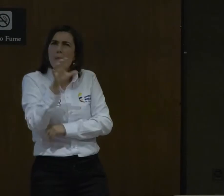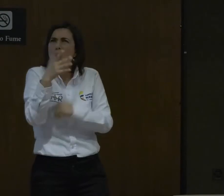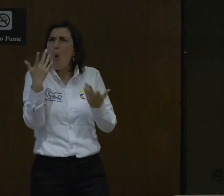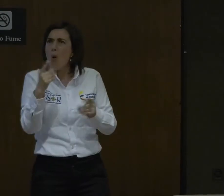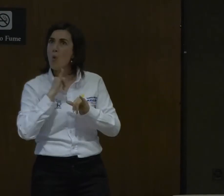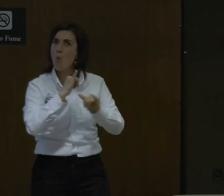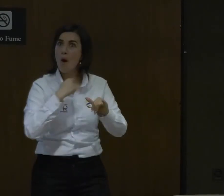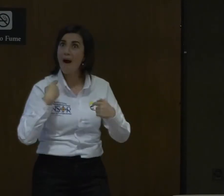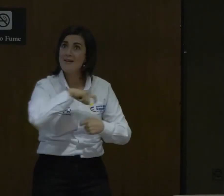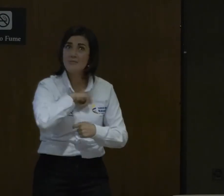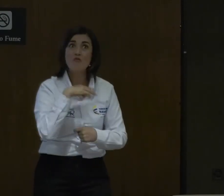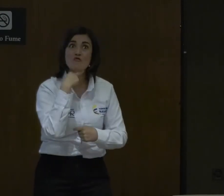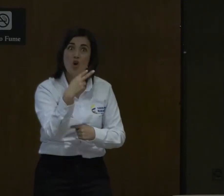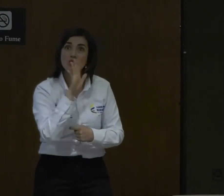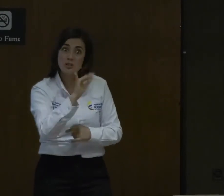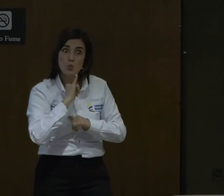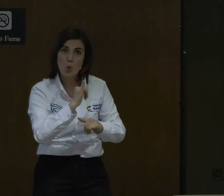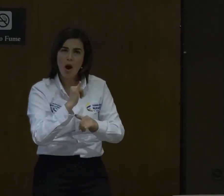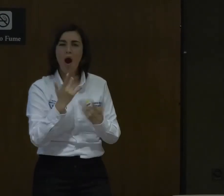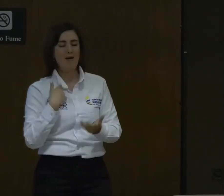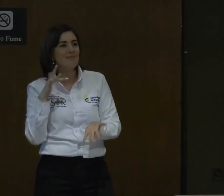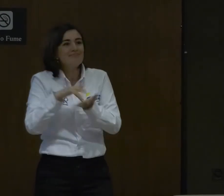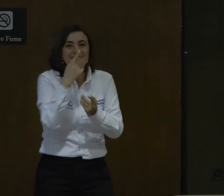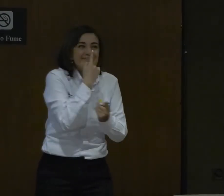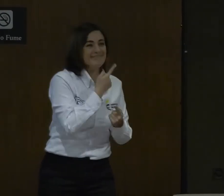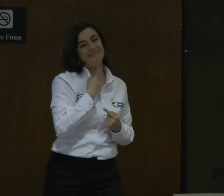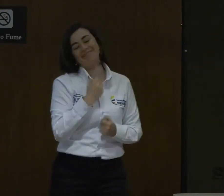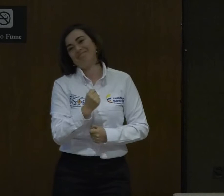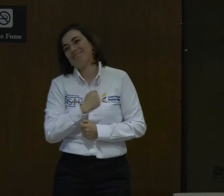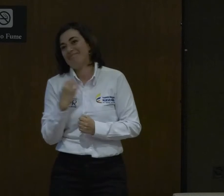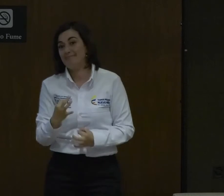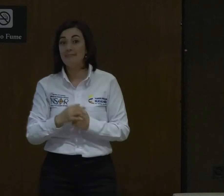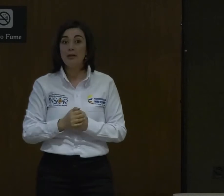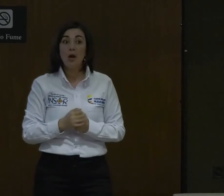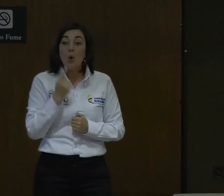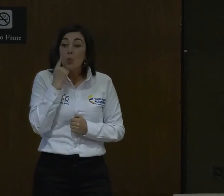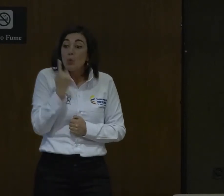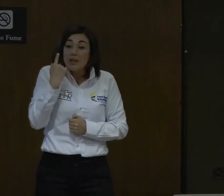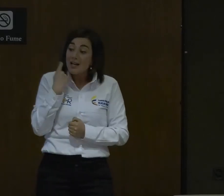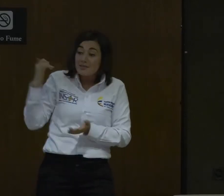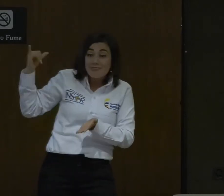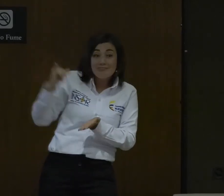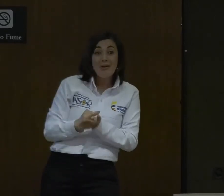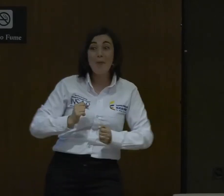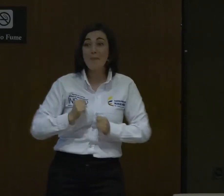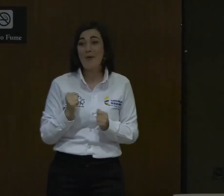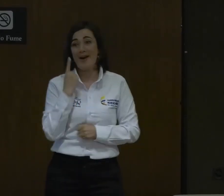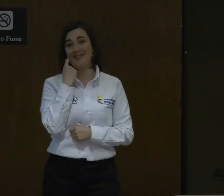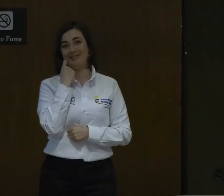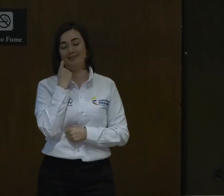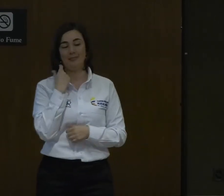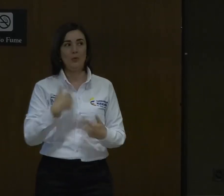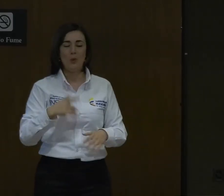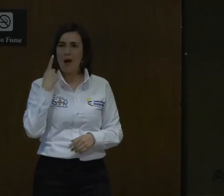también se habla el español. Y aunque hasta ahora solamente llevo un día en Bogotá, pero